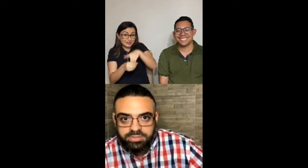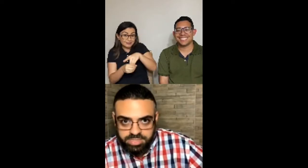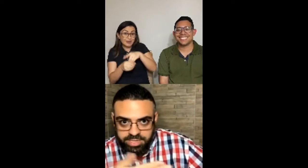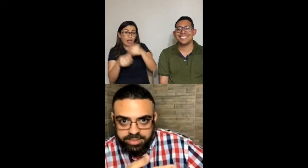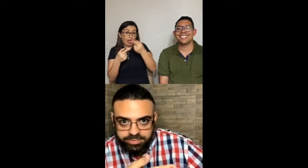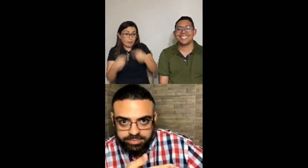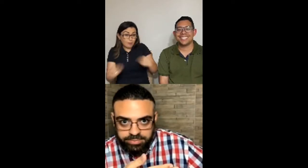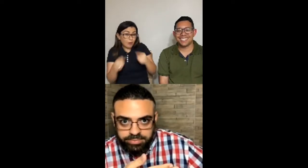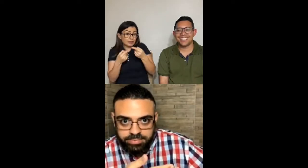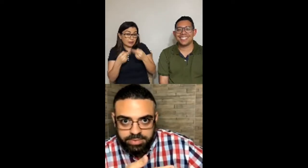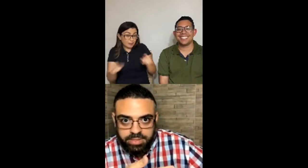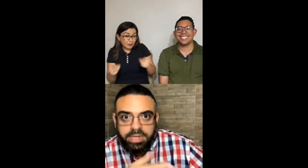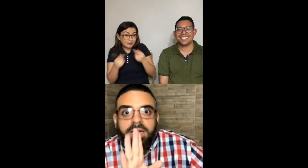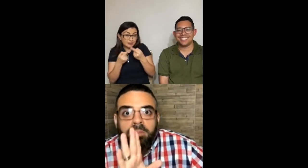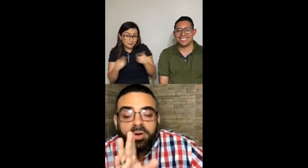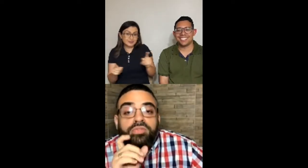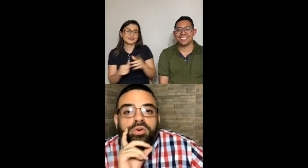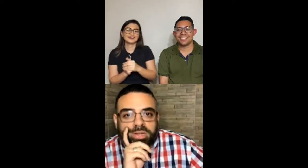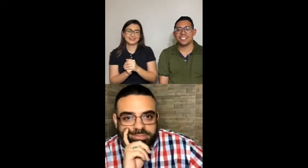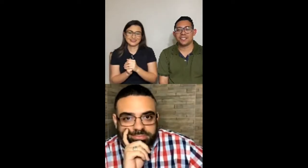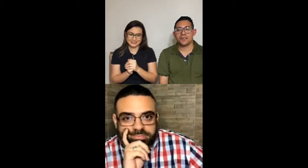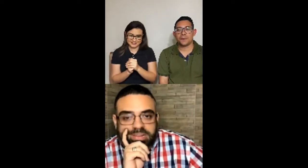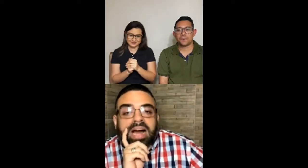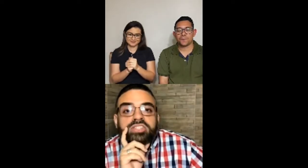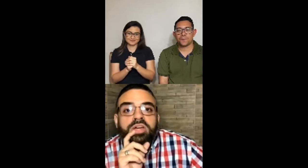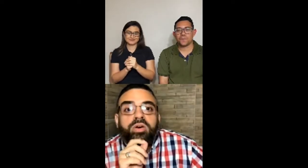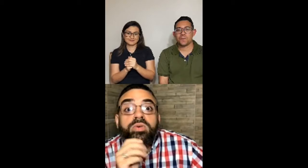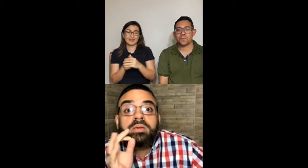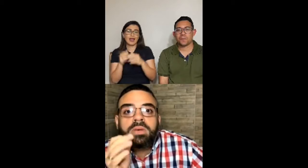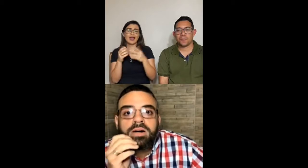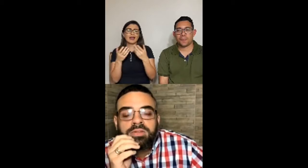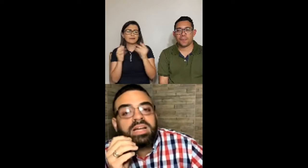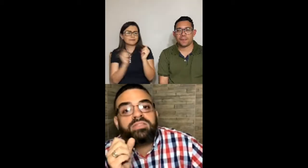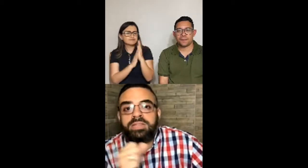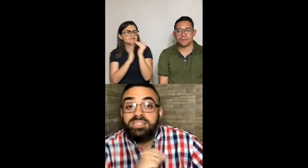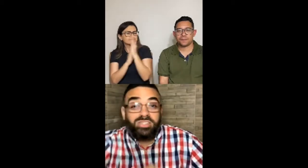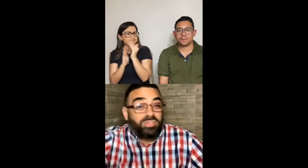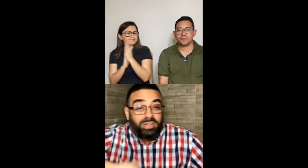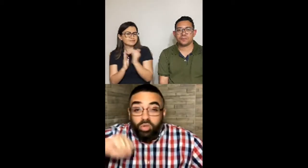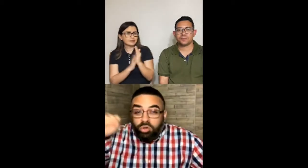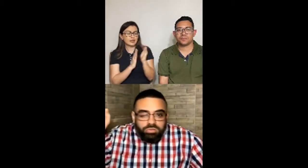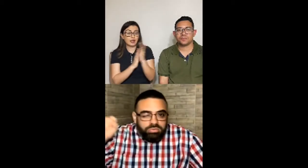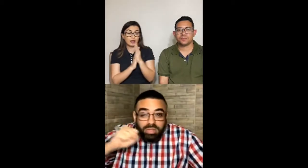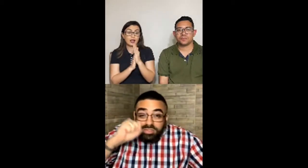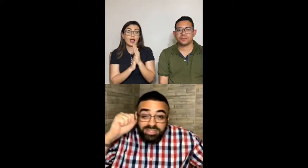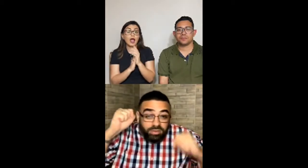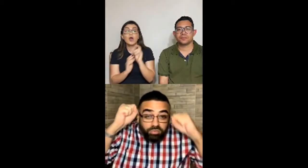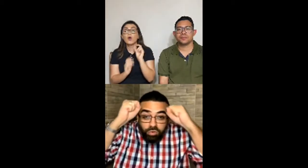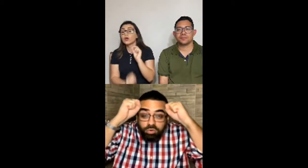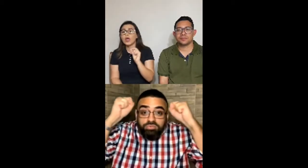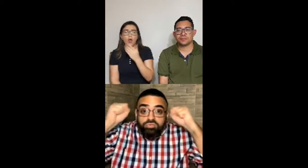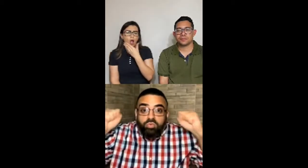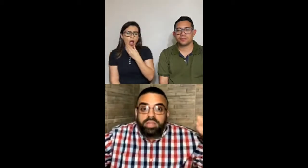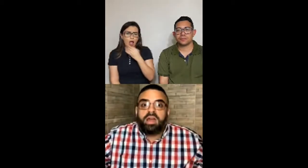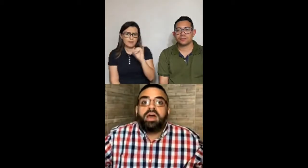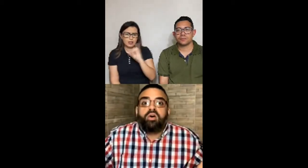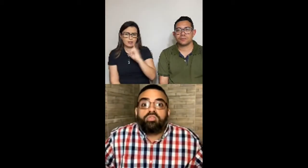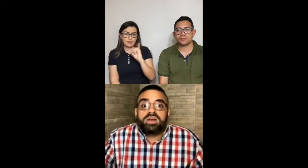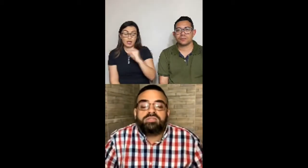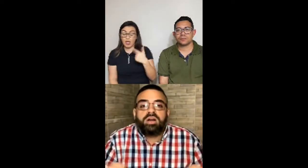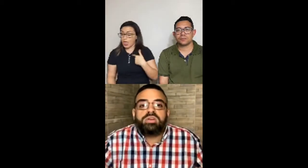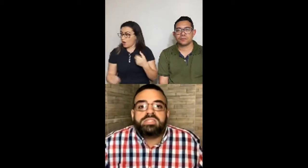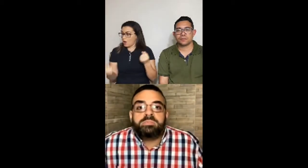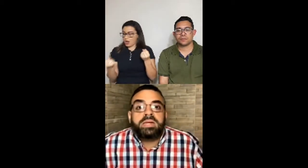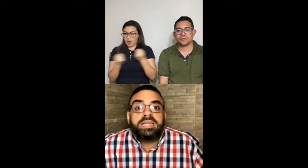que você fica interpretando, vai para trás, vai para frente, vai para trás, vai para frente, para a pessoa não cortar você? Foi. Aí chegou um